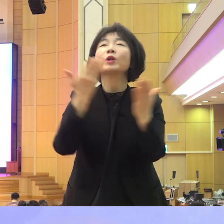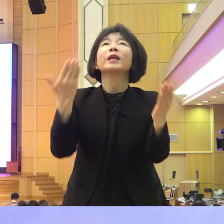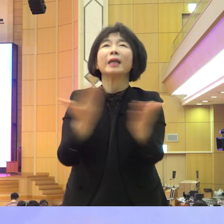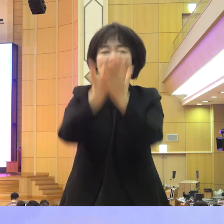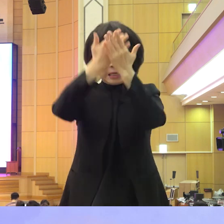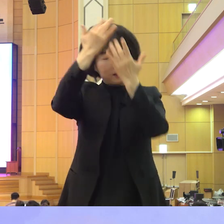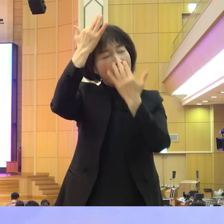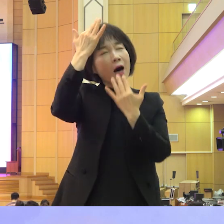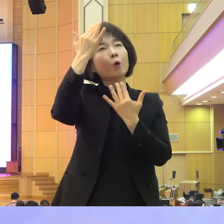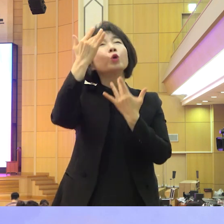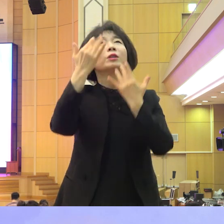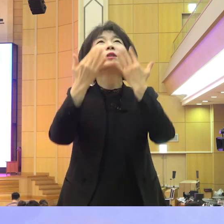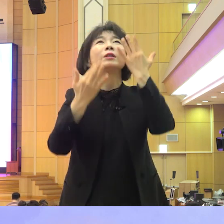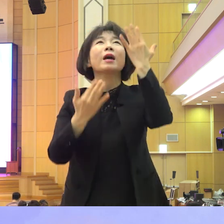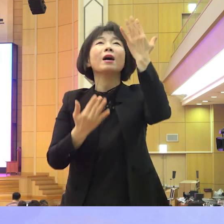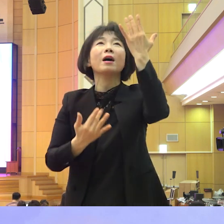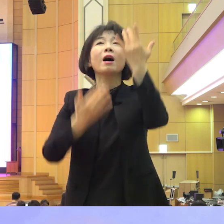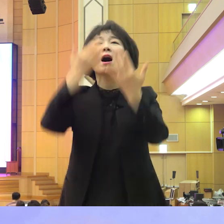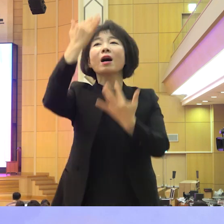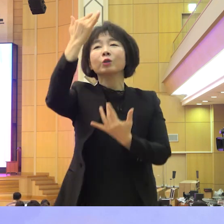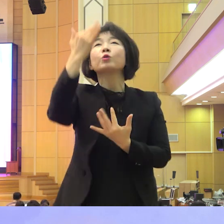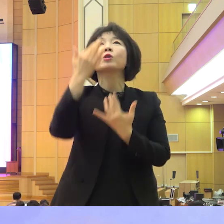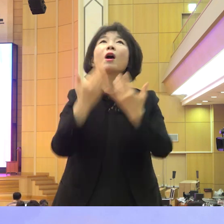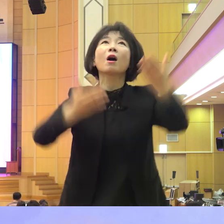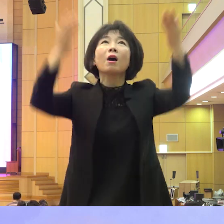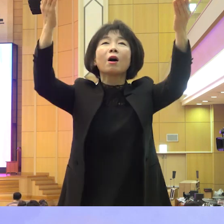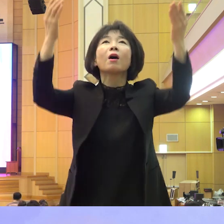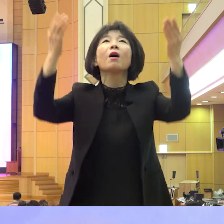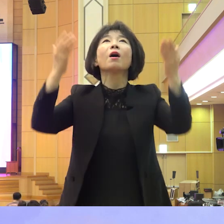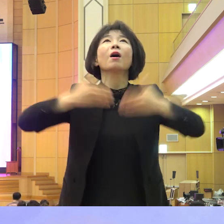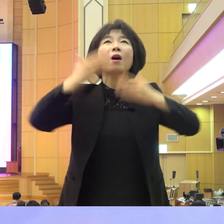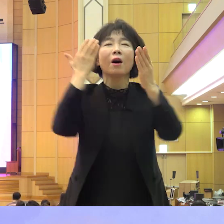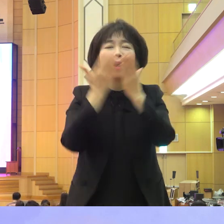부흥의 불길 타오르게